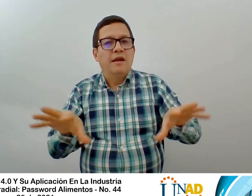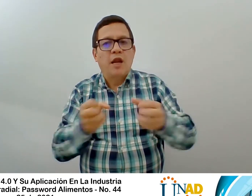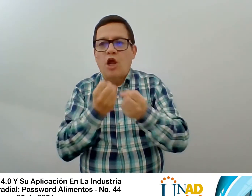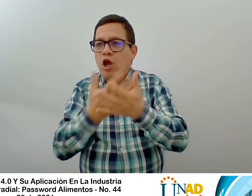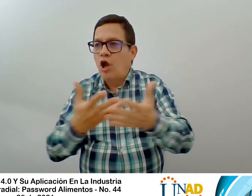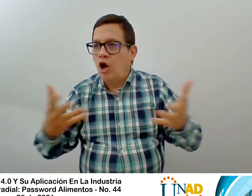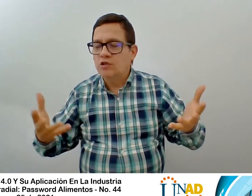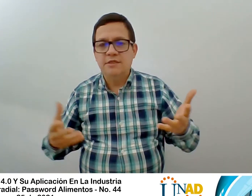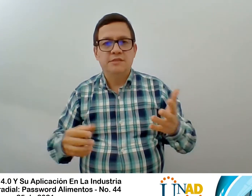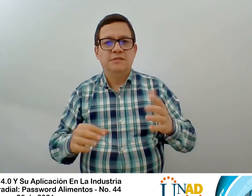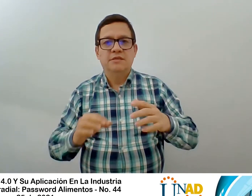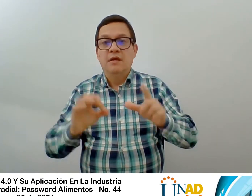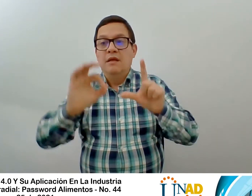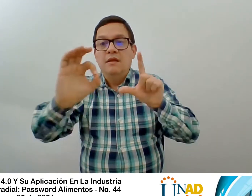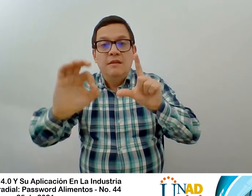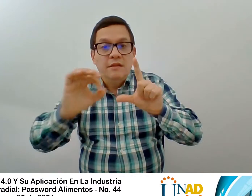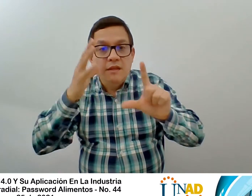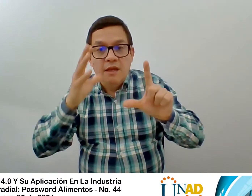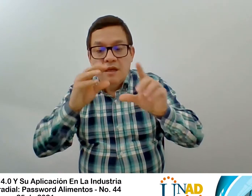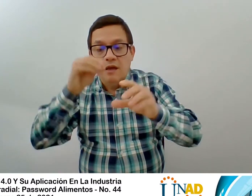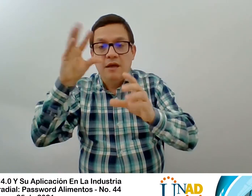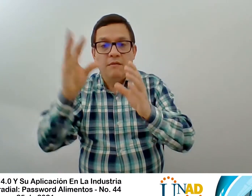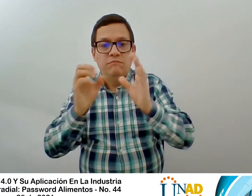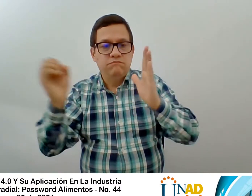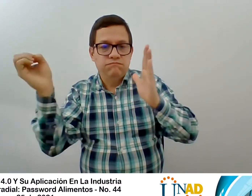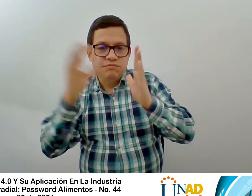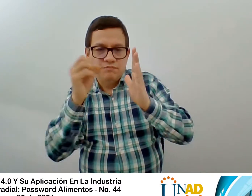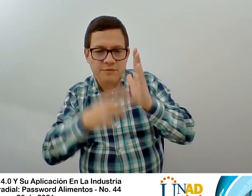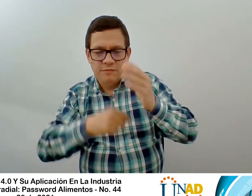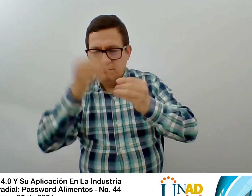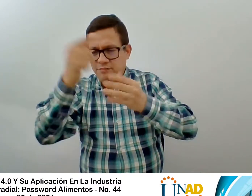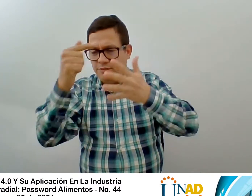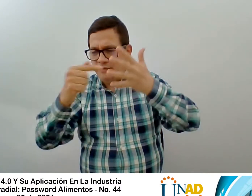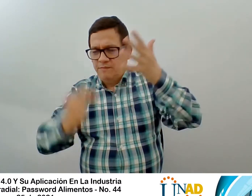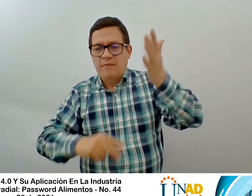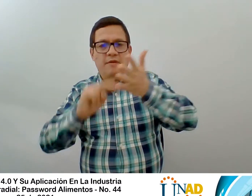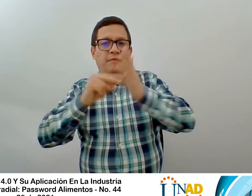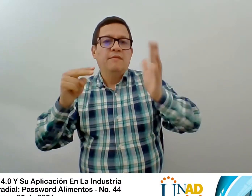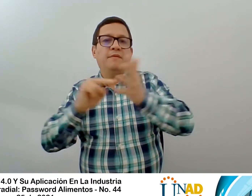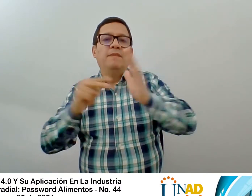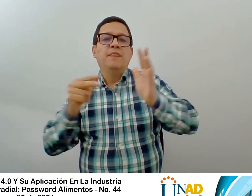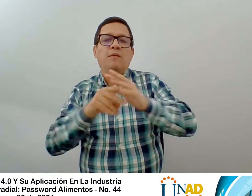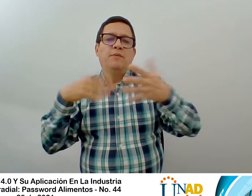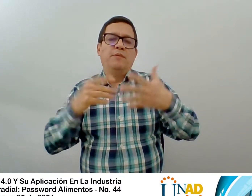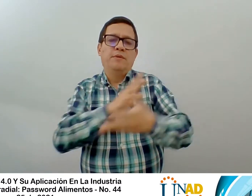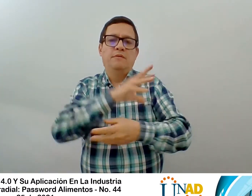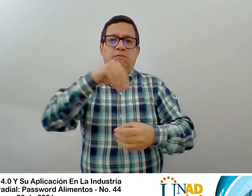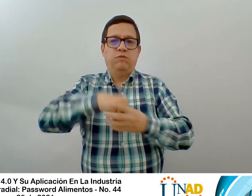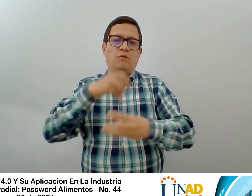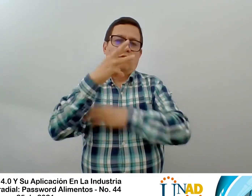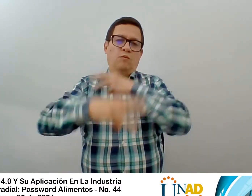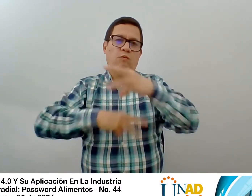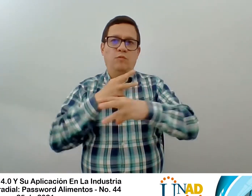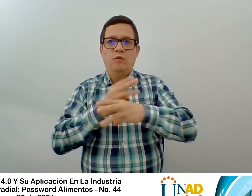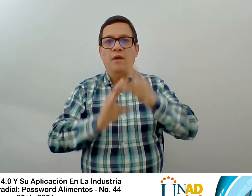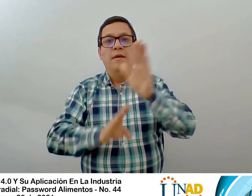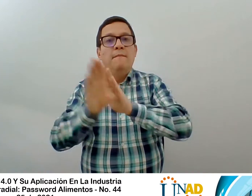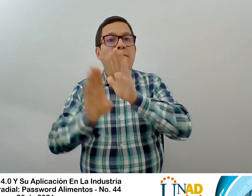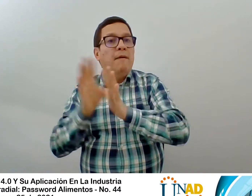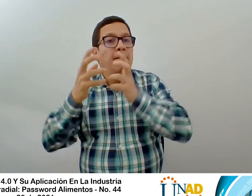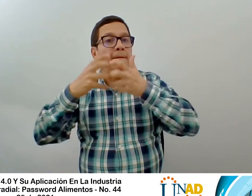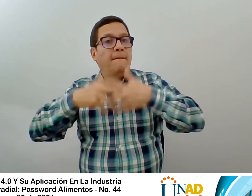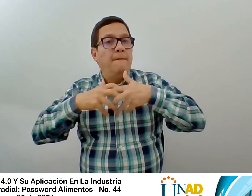las cosas, la digitalización, manejo de información y otras tecnologías de vanguardia en el desarrollo de